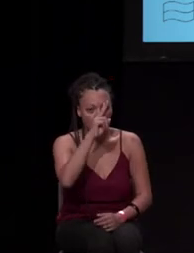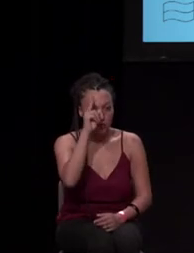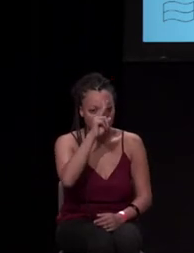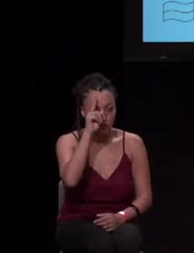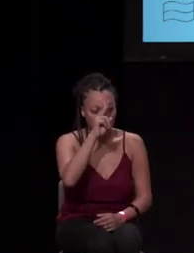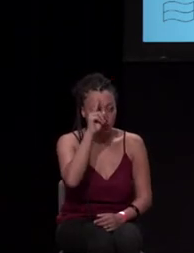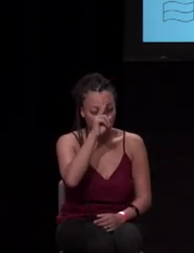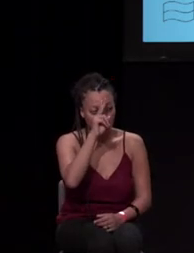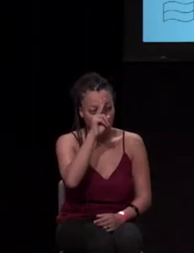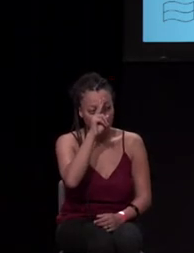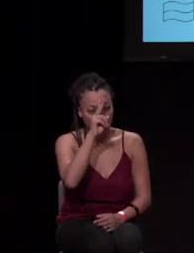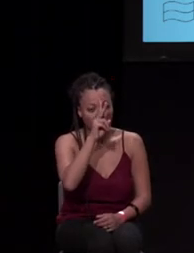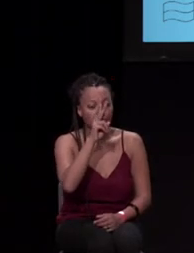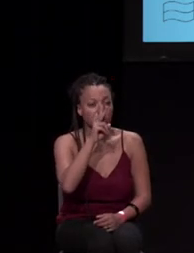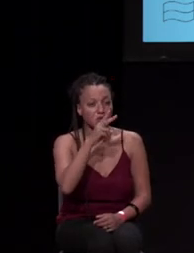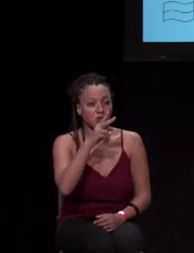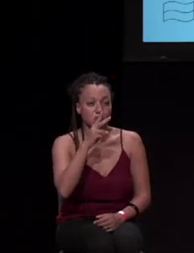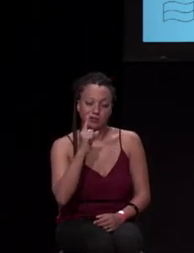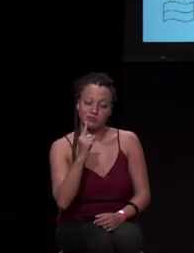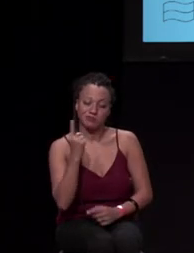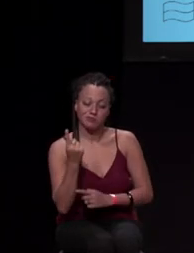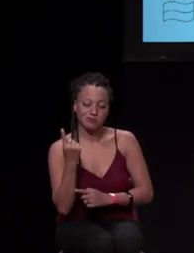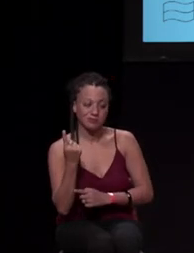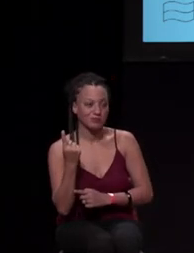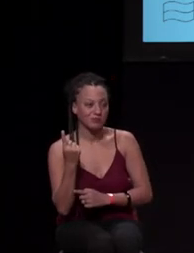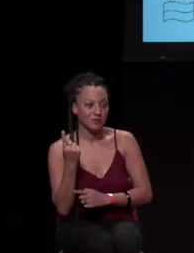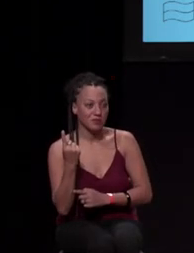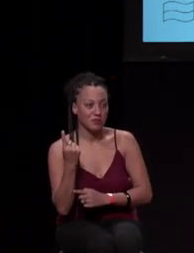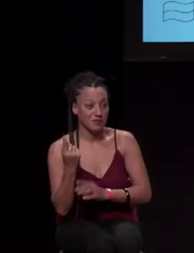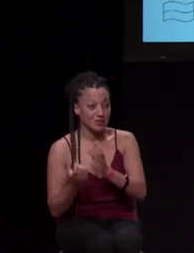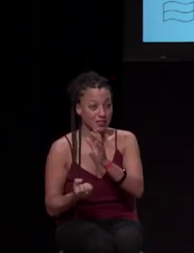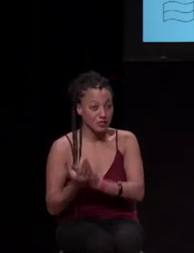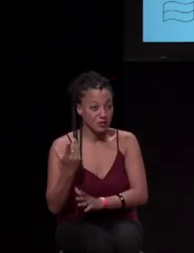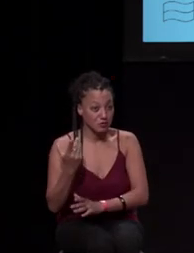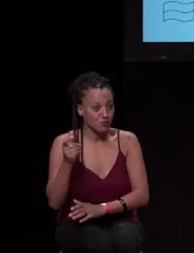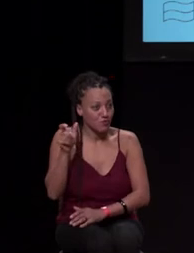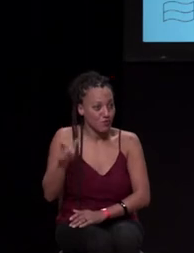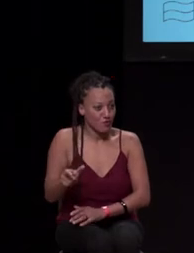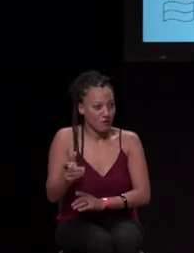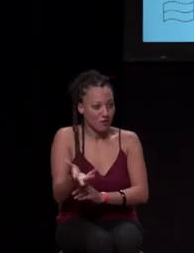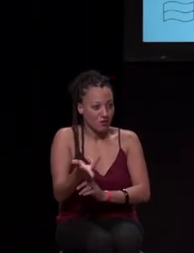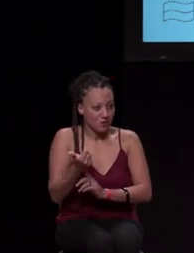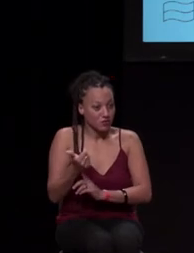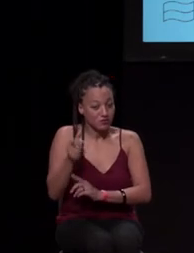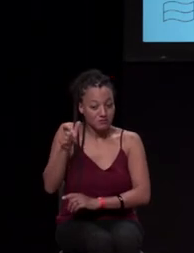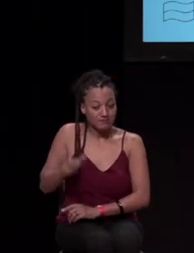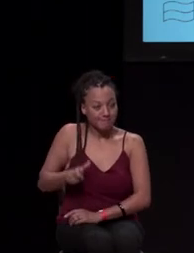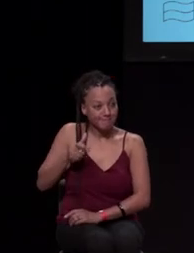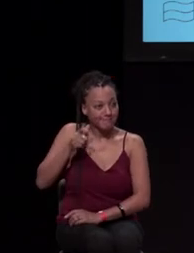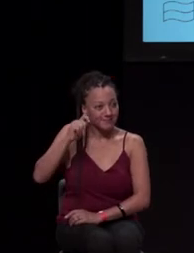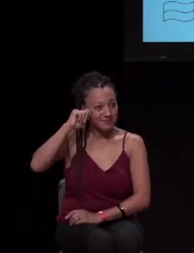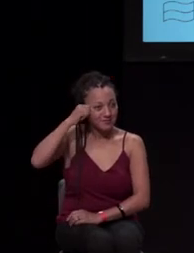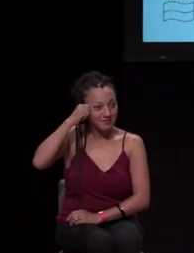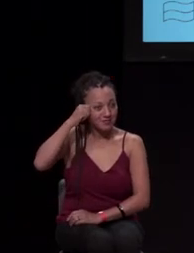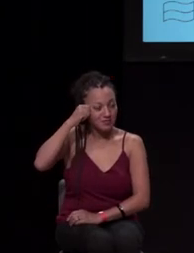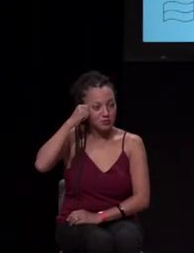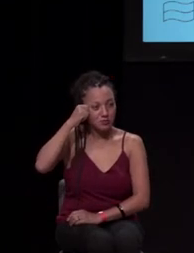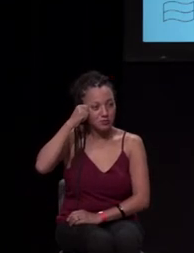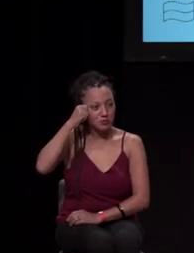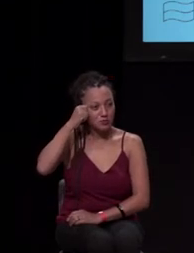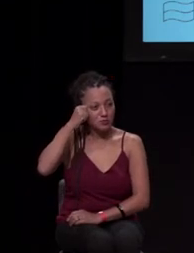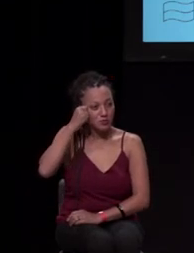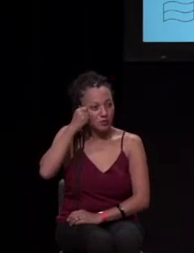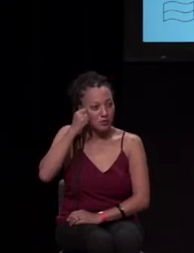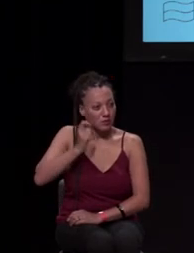relação individual dele para além de ser um criador negro com a com essa fé